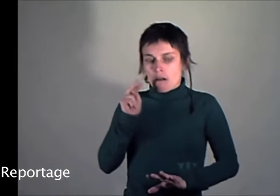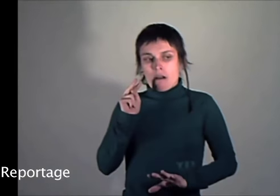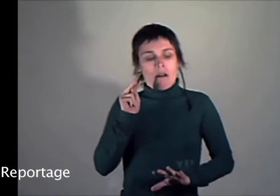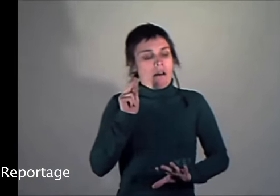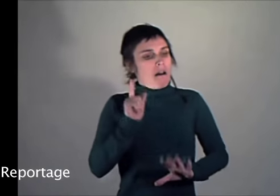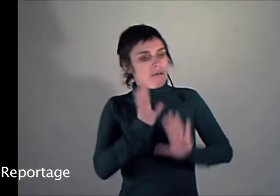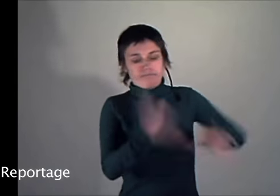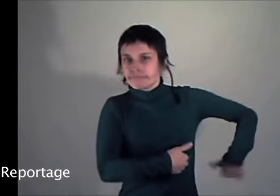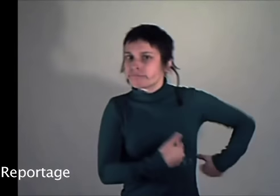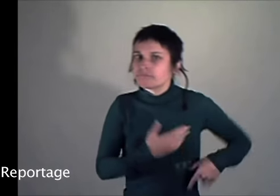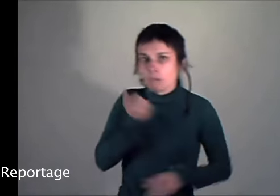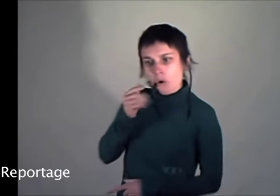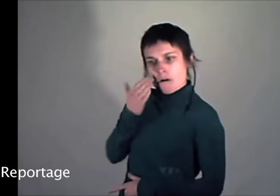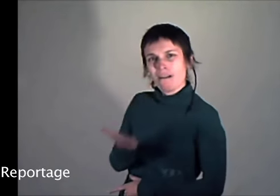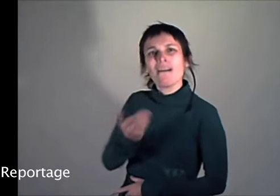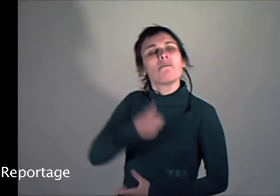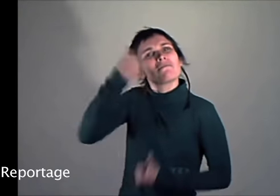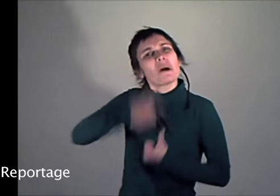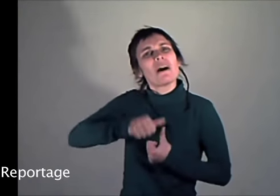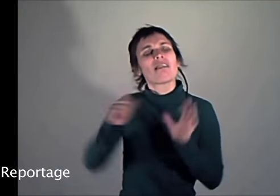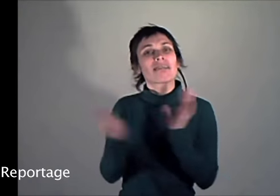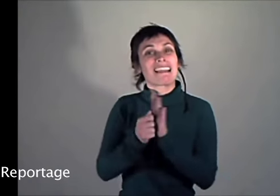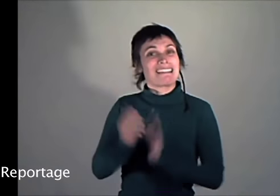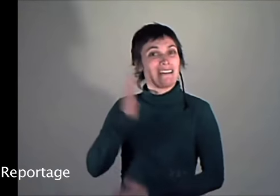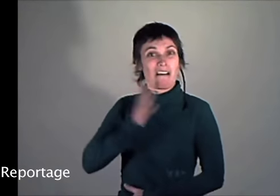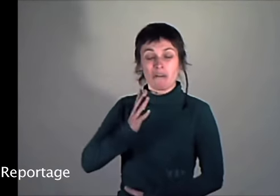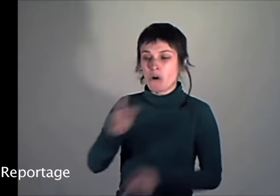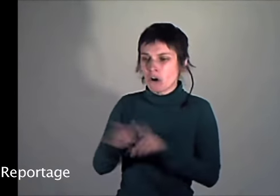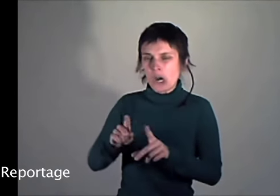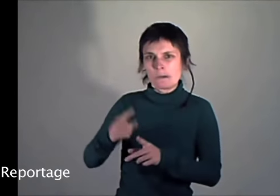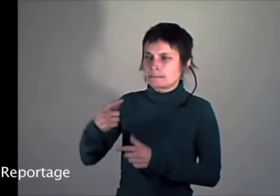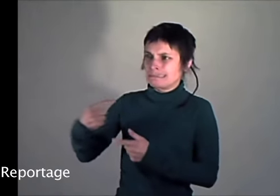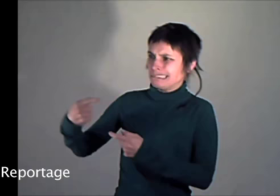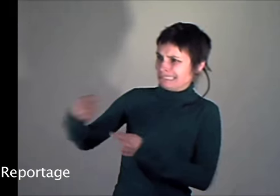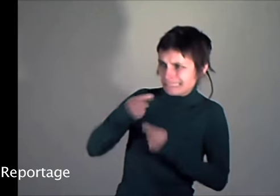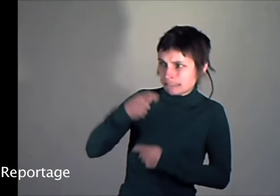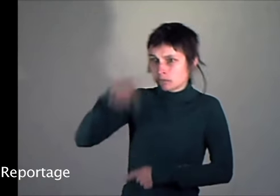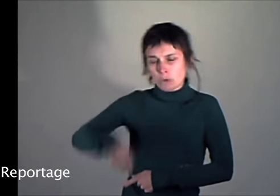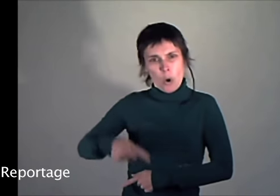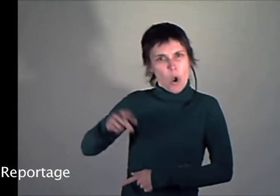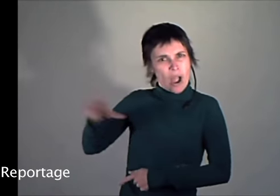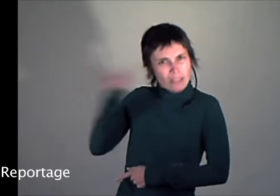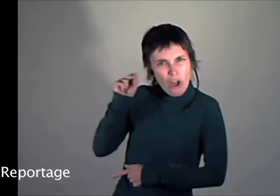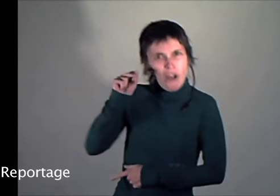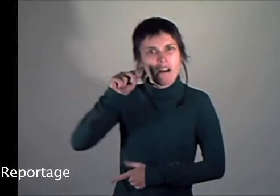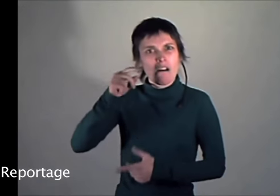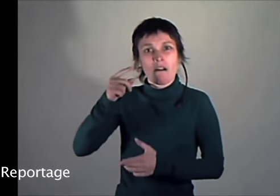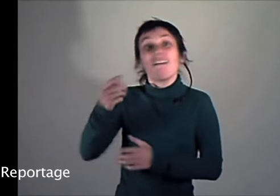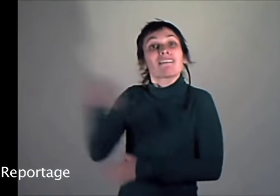accès à la langue des signes. Et là, j'ai fait un stage qui concernait cette question. Et là, j'ai pris du recul et ma vie a changé. C'est vrai que je